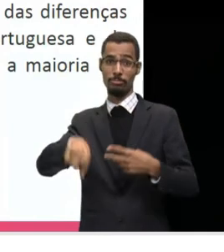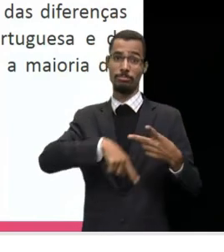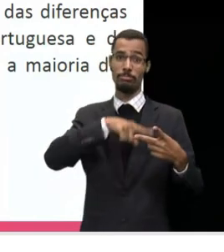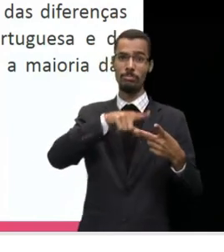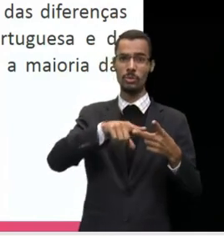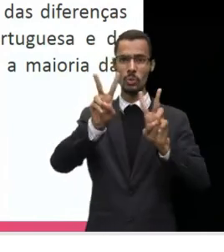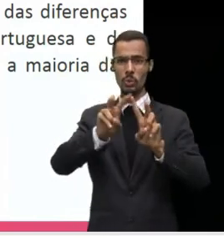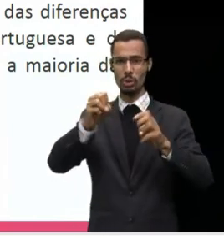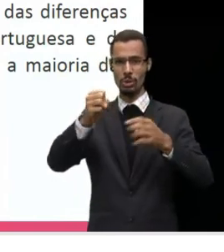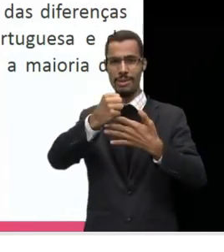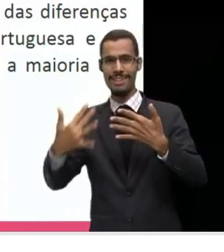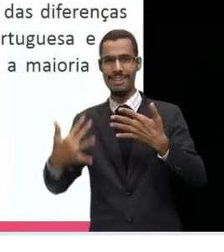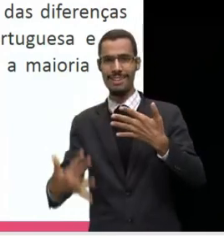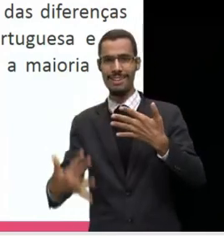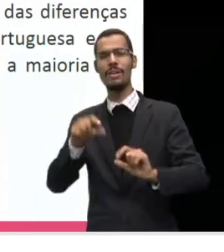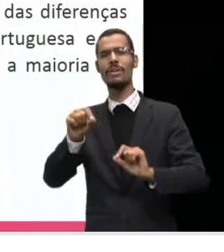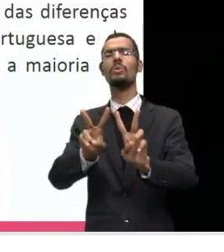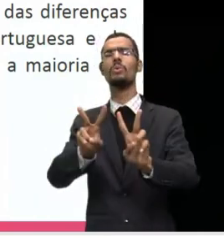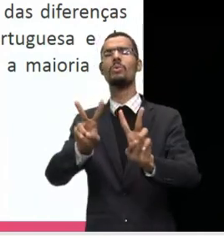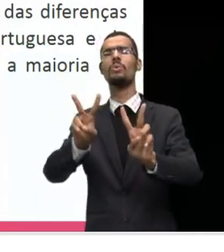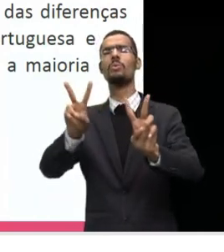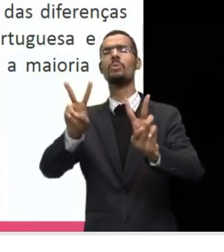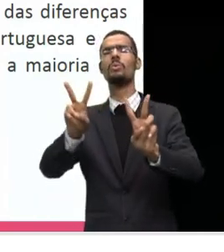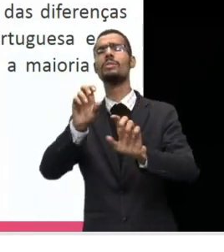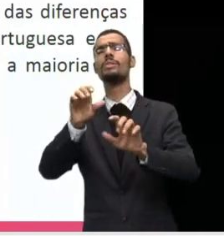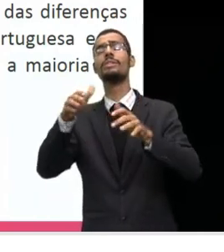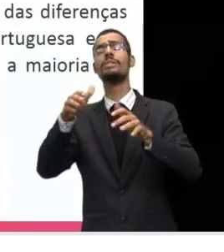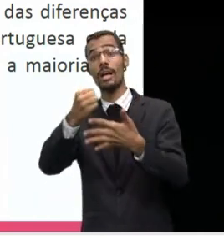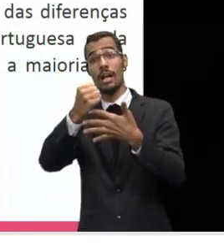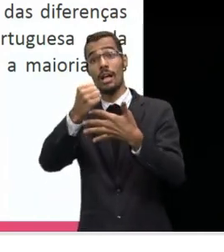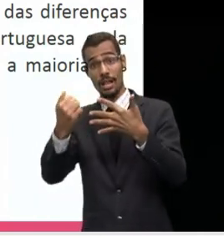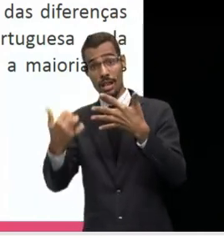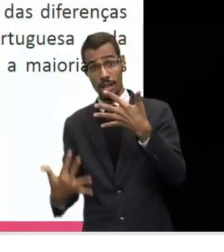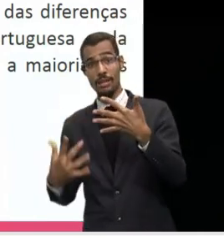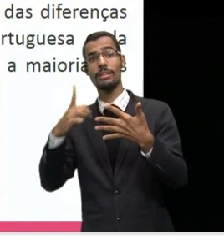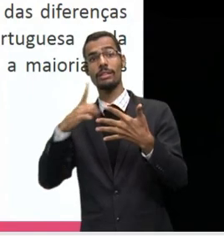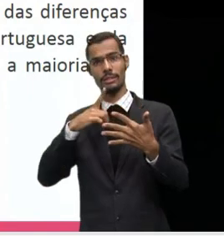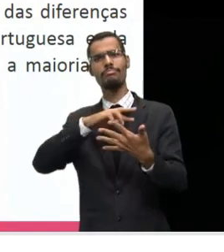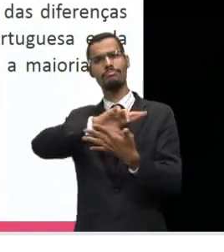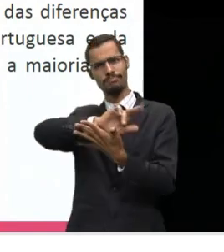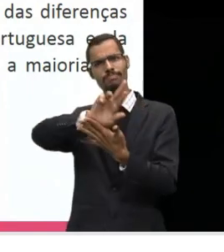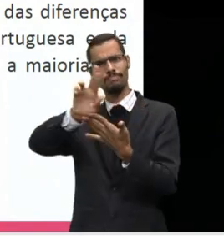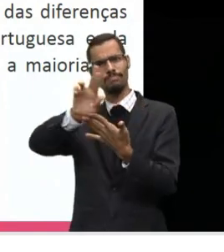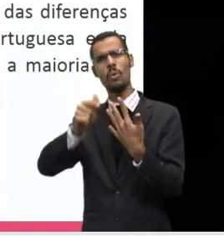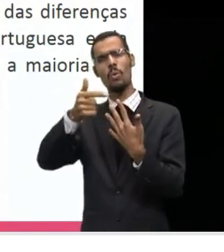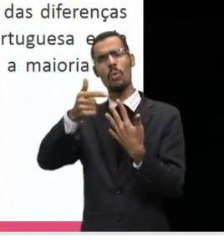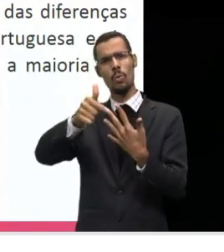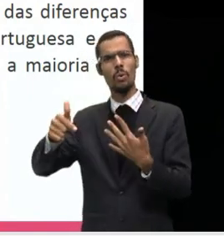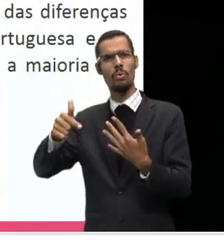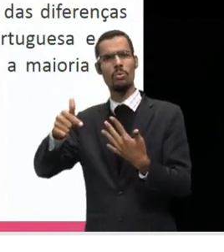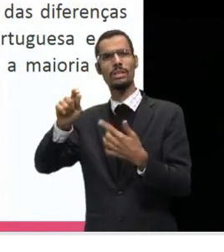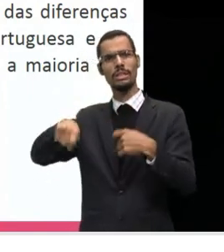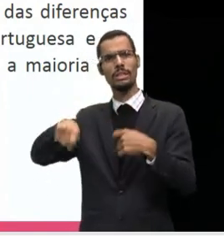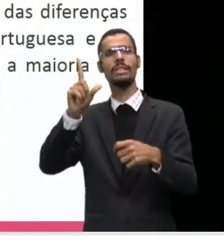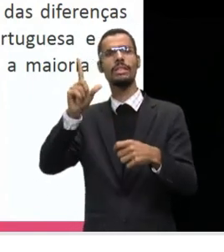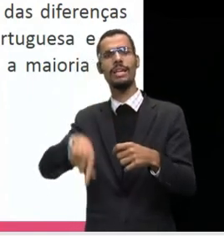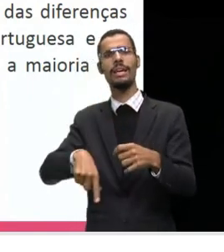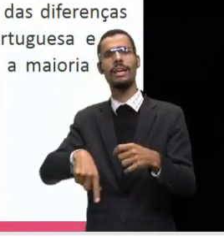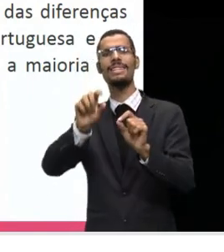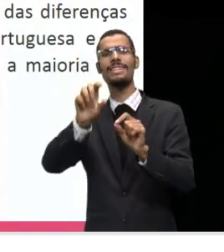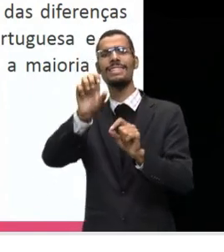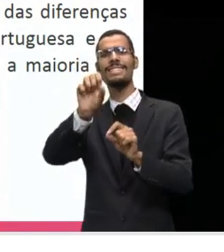em relação a Libras se refere de que na Libras a maioria algumas outras línguas de sinais, elas são